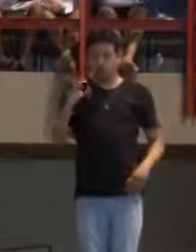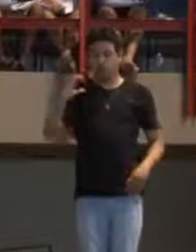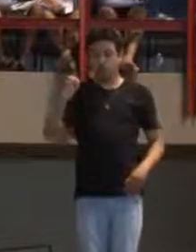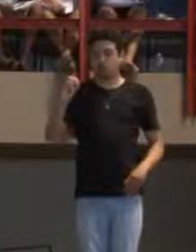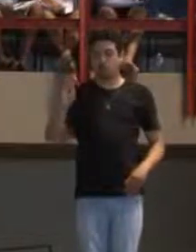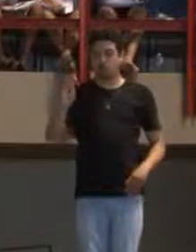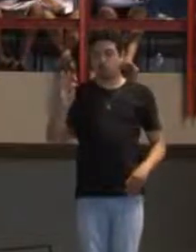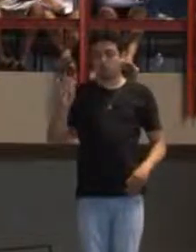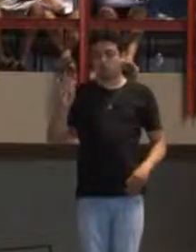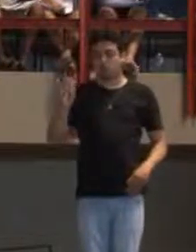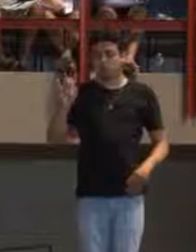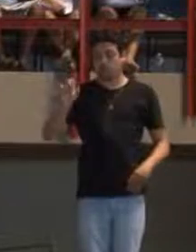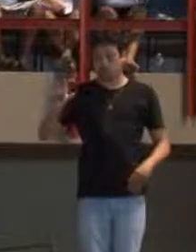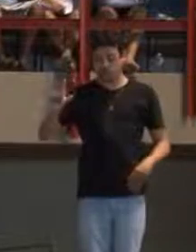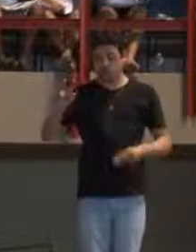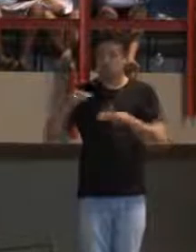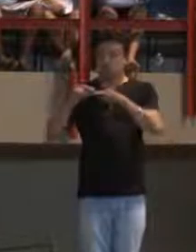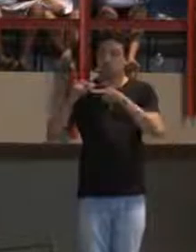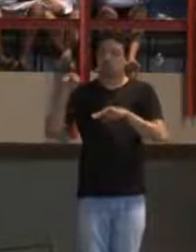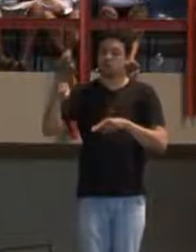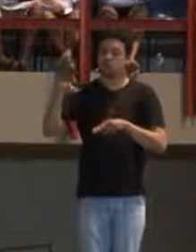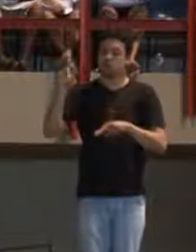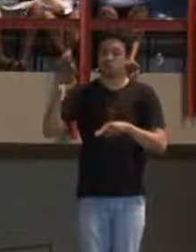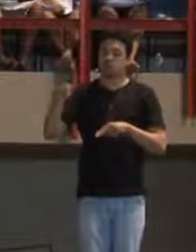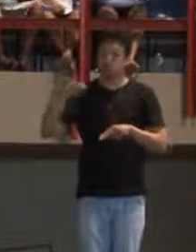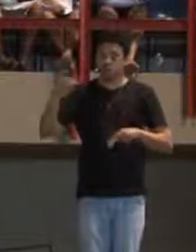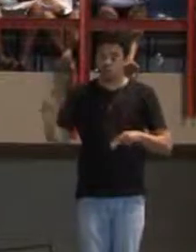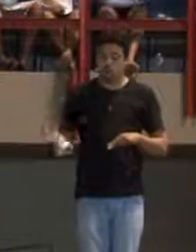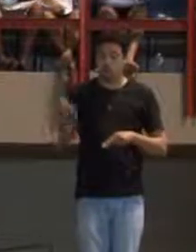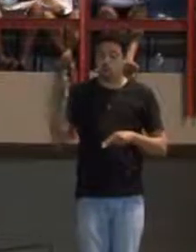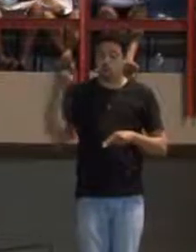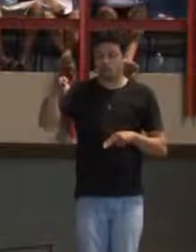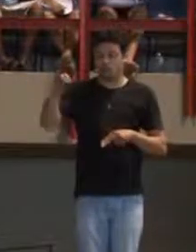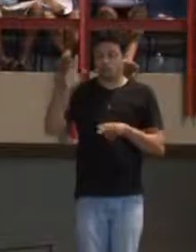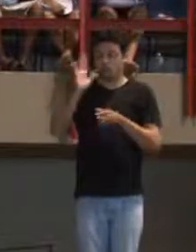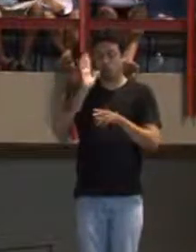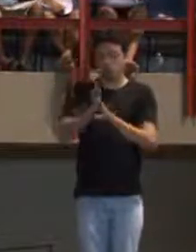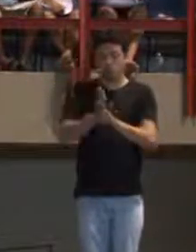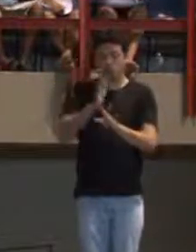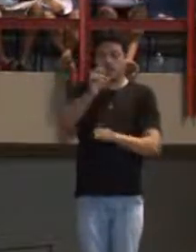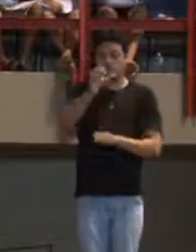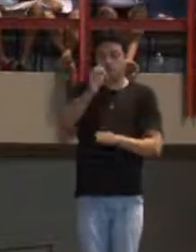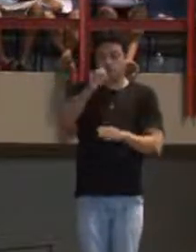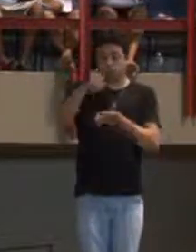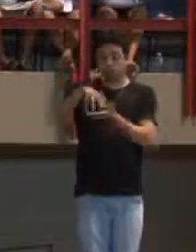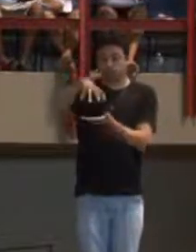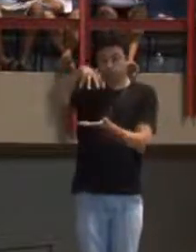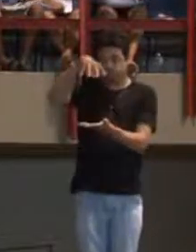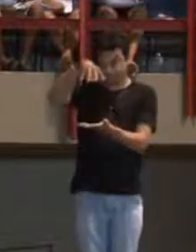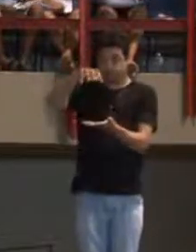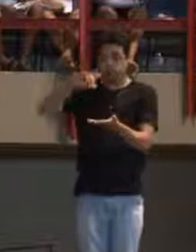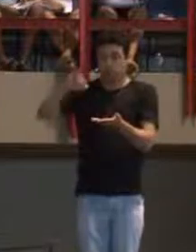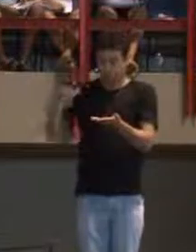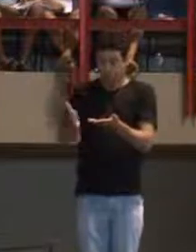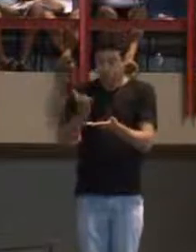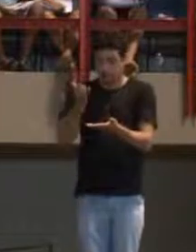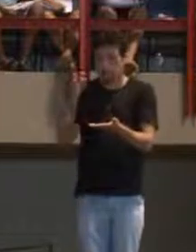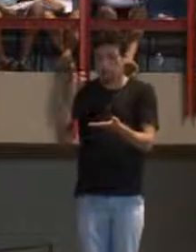biocombustível. E nesse caso, quando ele é obtido a partir do lixo, ele é classificado como